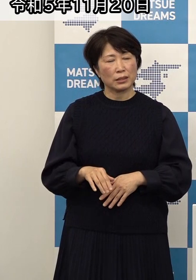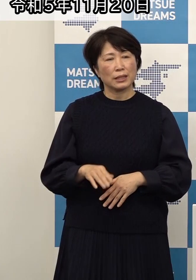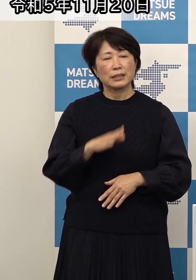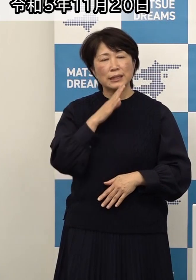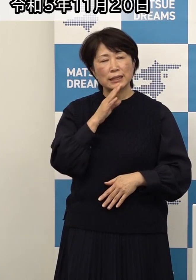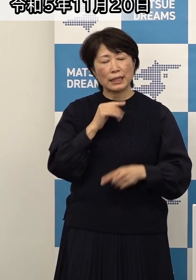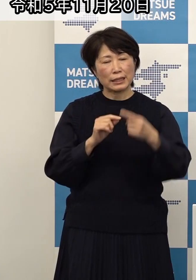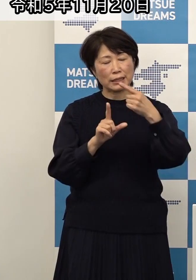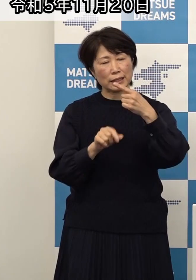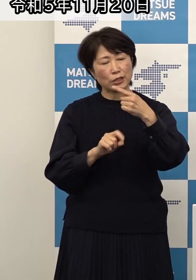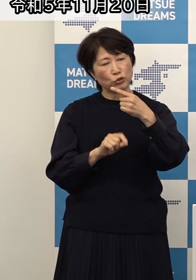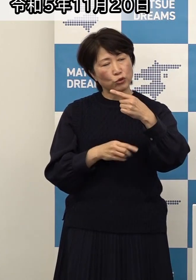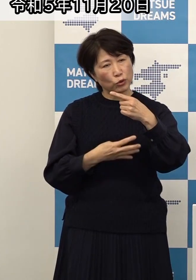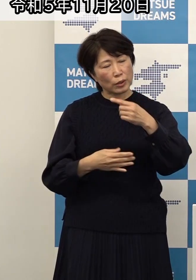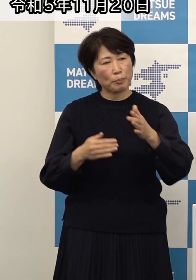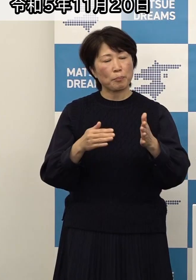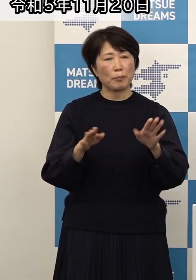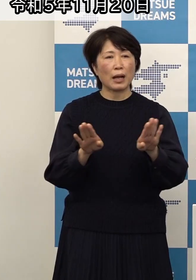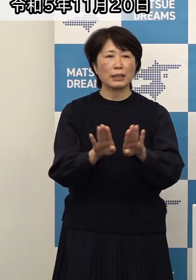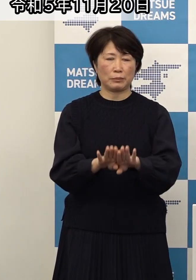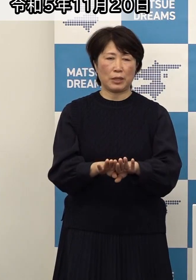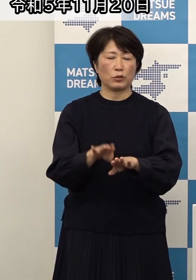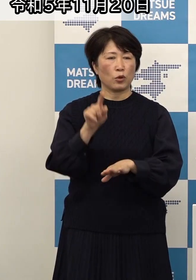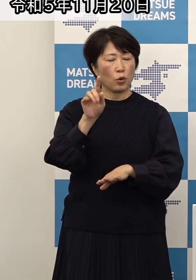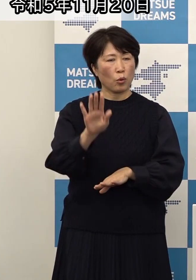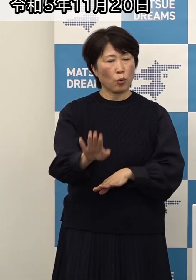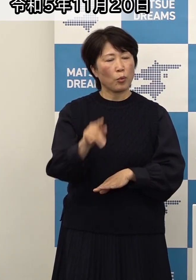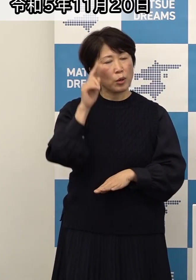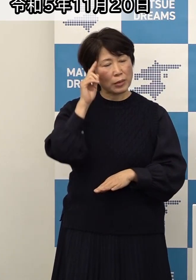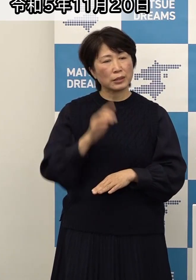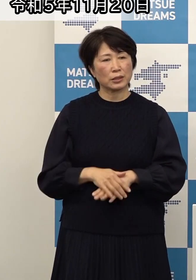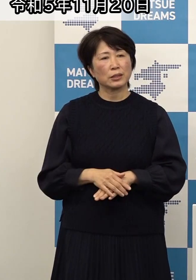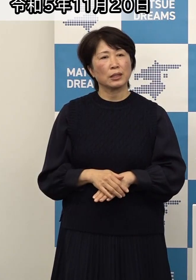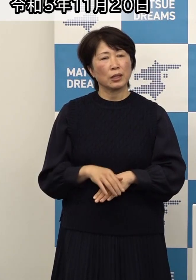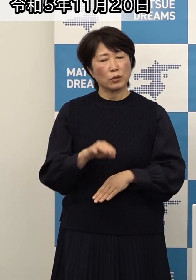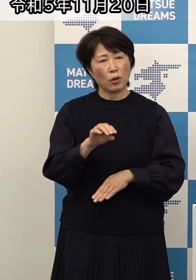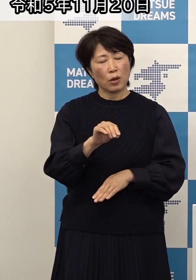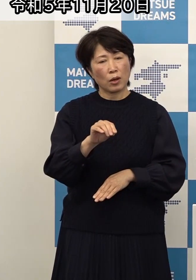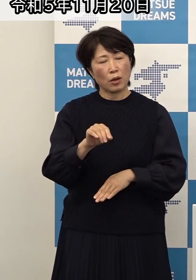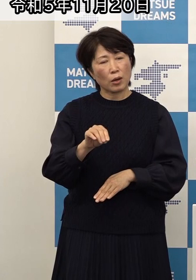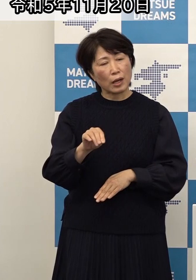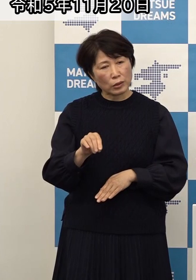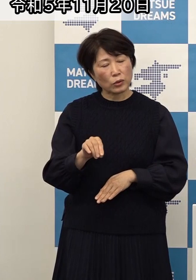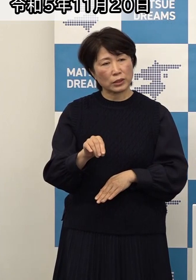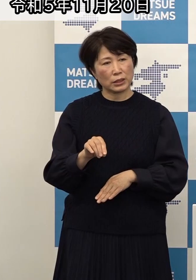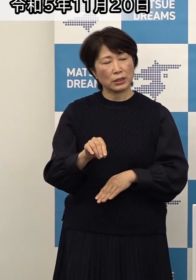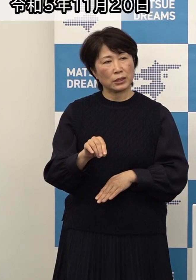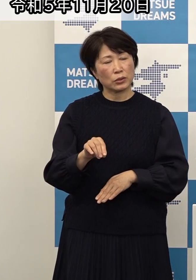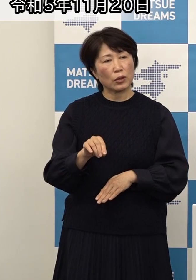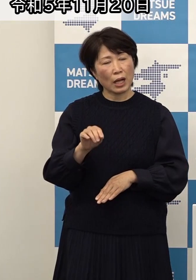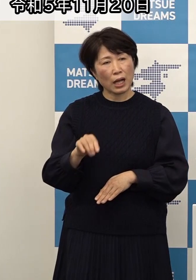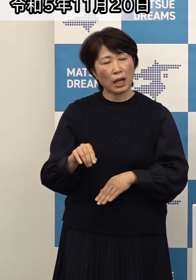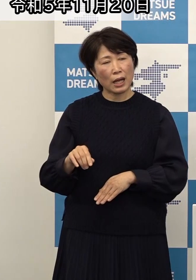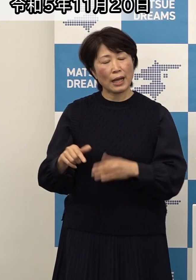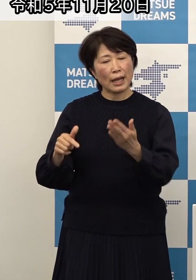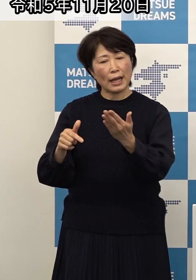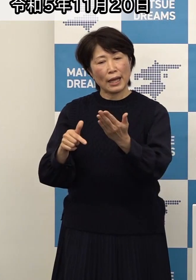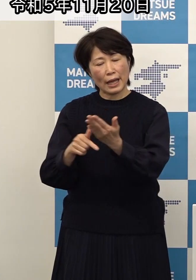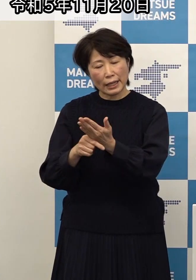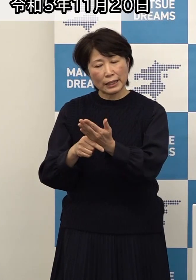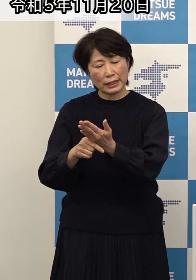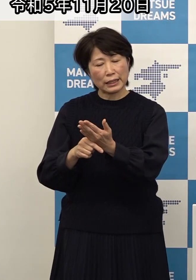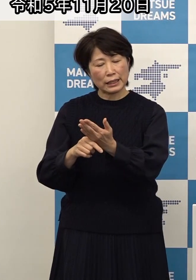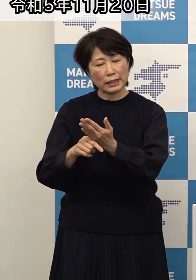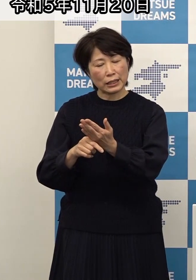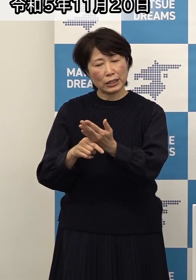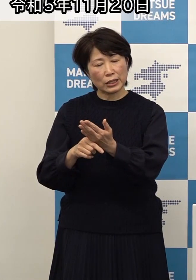ということになりますし、またもちろん市畑百貨店の跡地だけではなくてですね、JR 松江駅前の再開発再